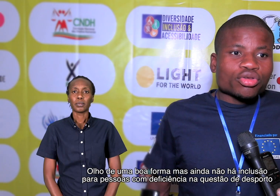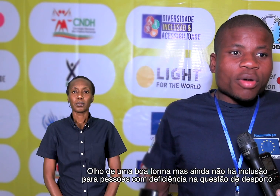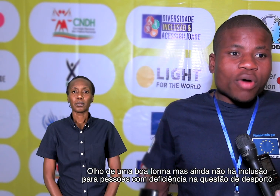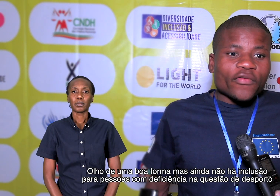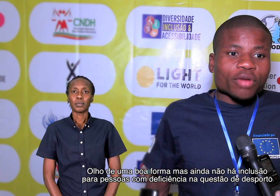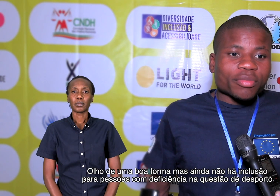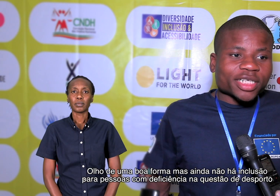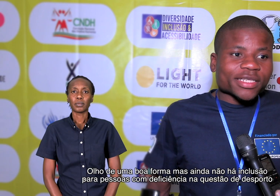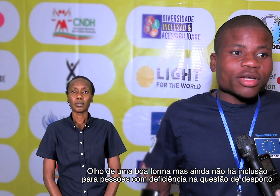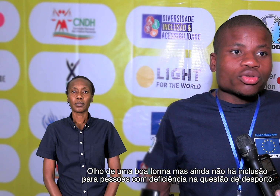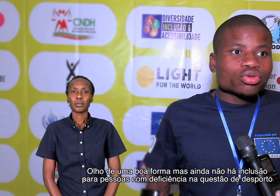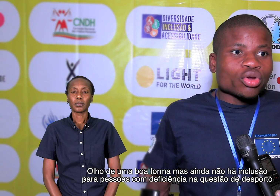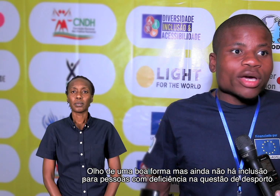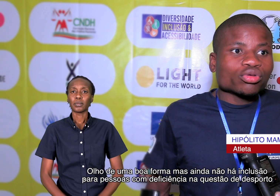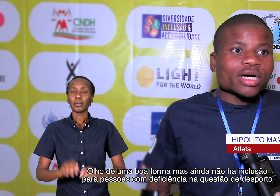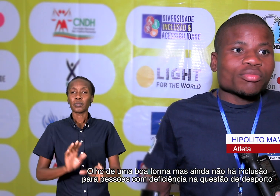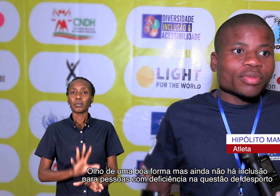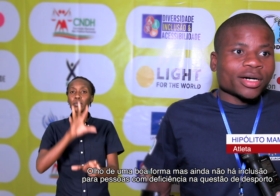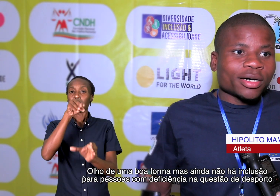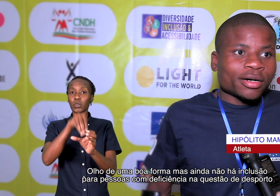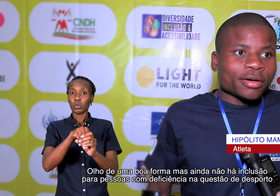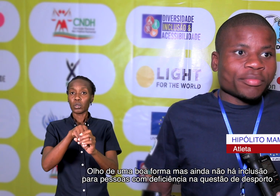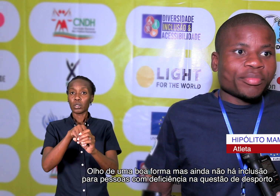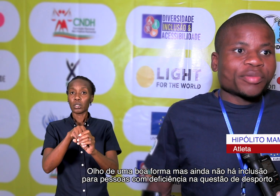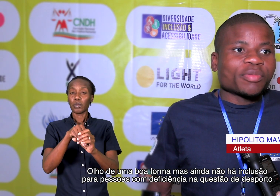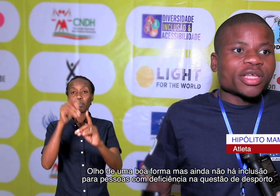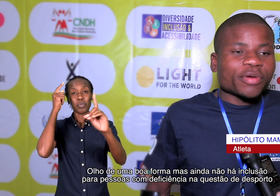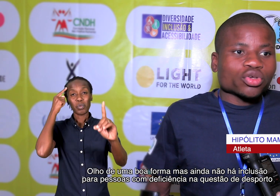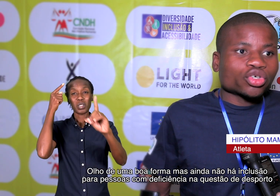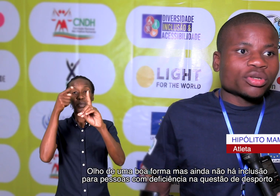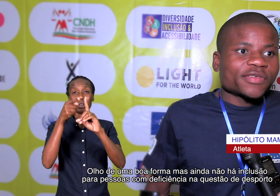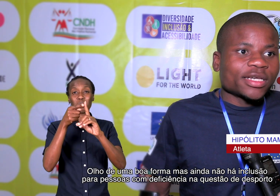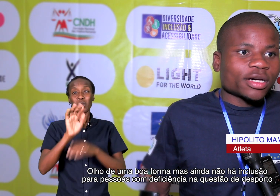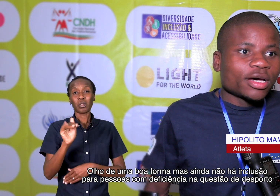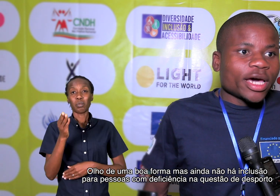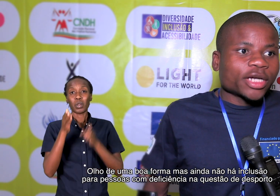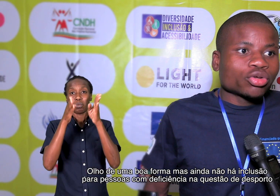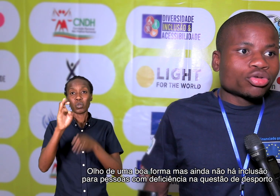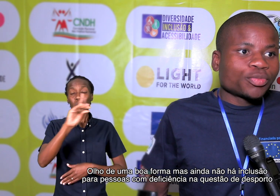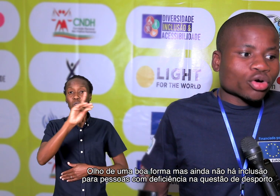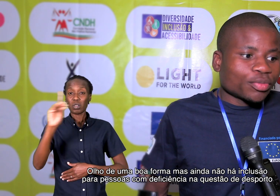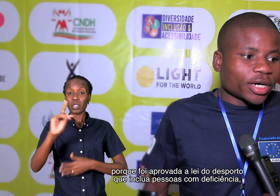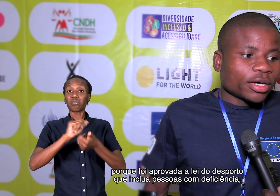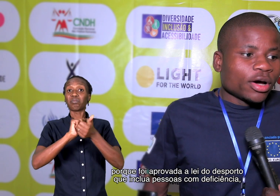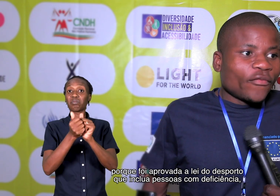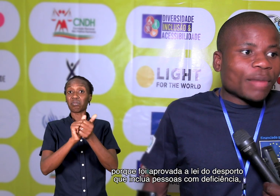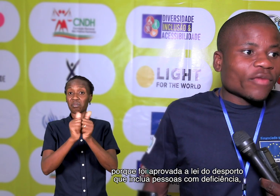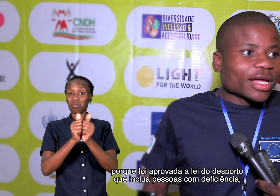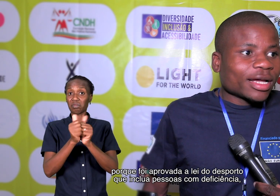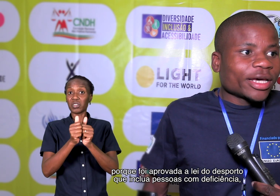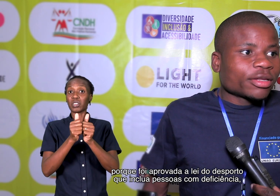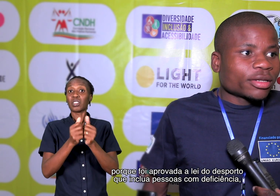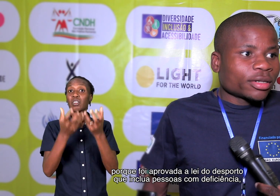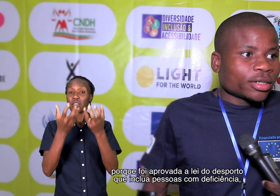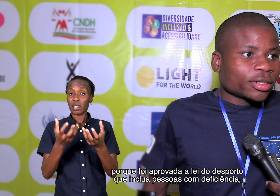Eu olho de uma boa forma, mas acima de tudo não é inclusão, principalmente para pessoas com deficiência em questão do desporto, porque foi